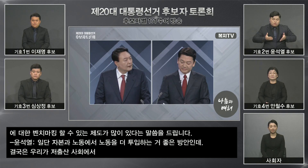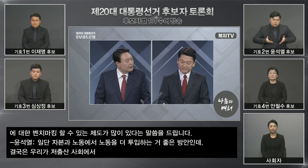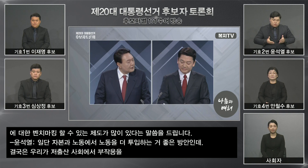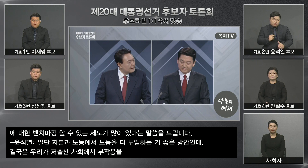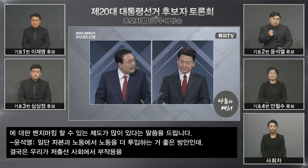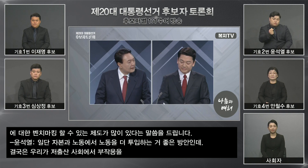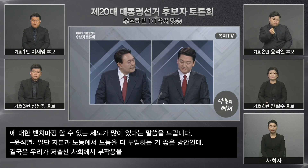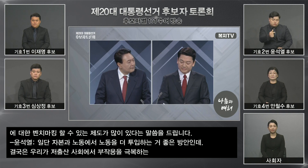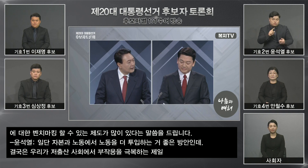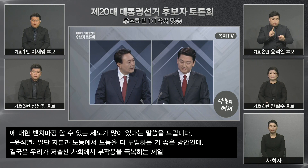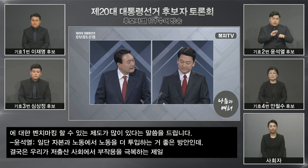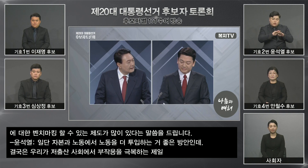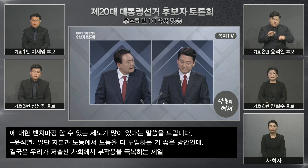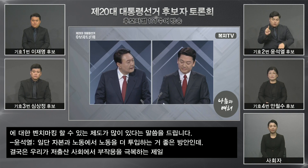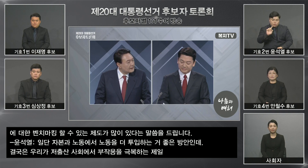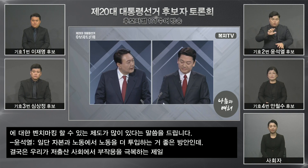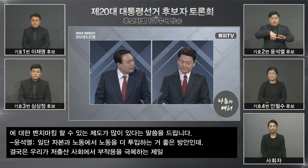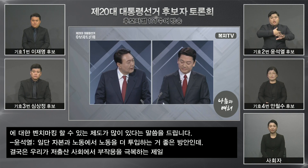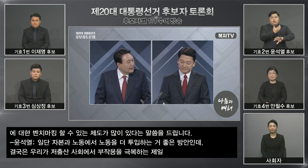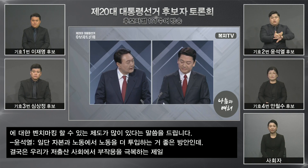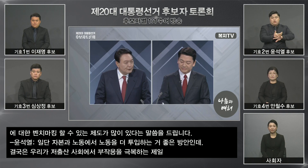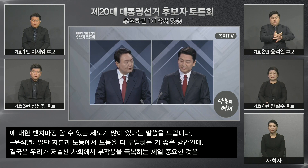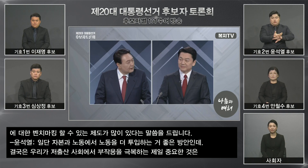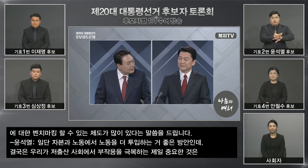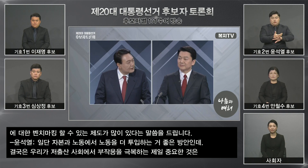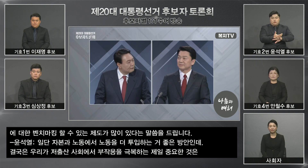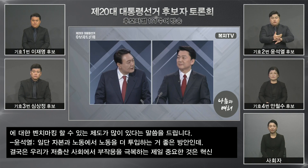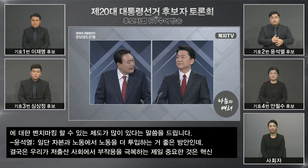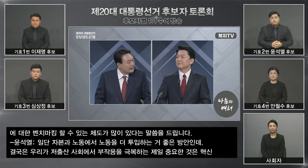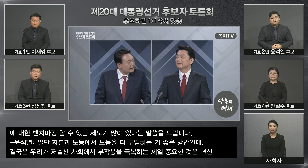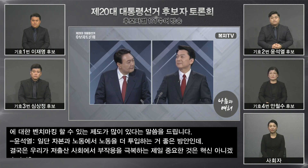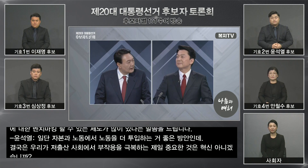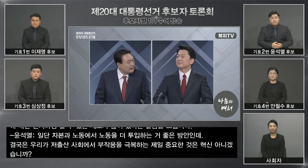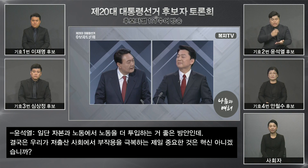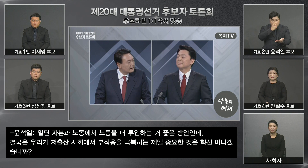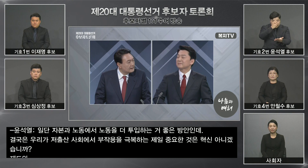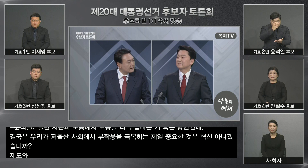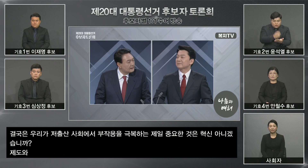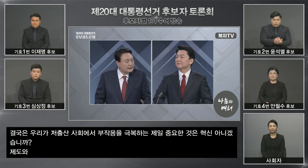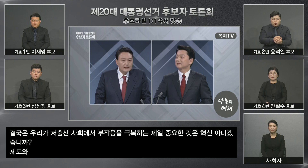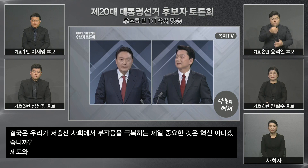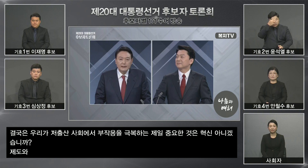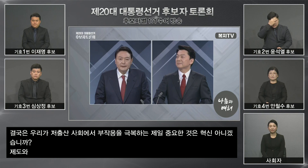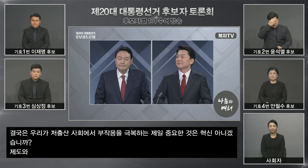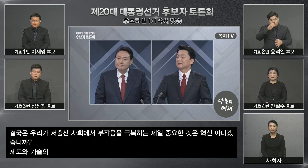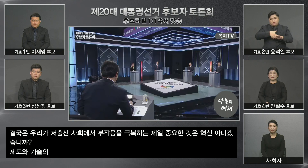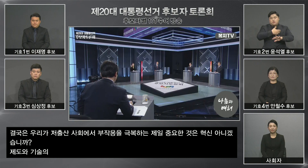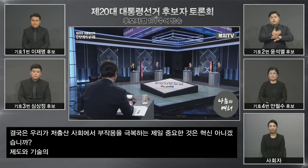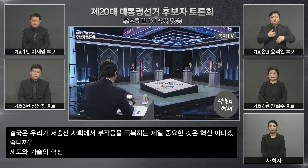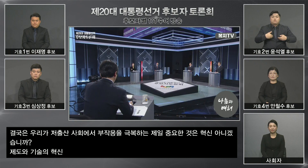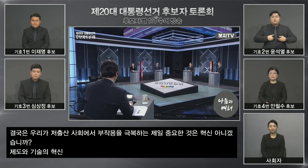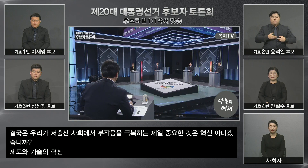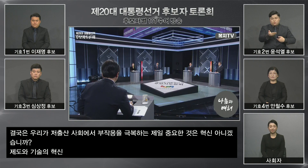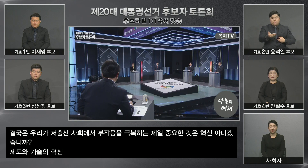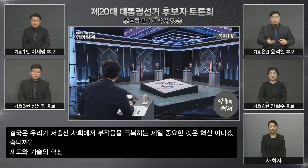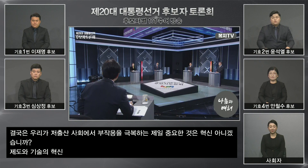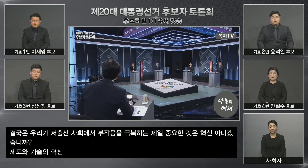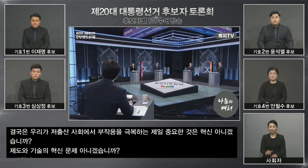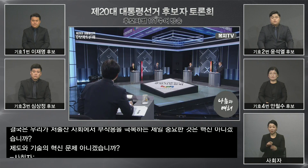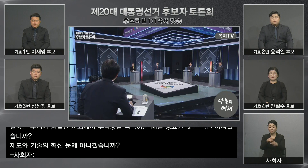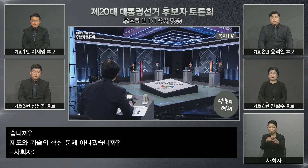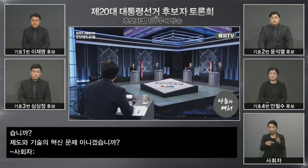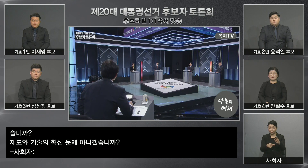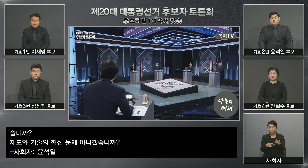것은 혁신 아니겠습니까? 제도와 기술의 혁신 문제 아니겠습니까? 네. 윤석열 후보 발언 시간 다 사용하셨고요.